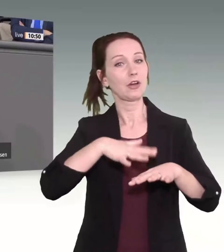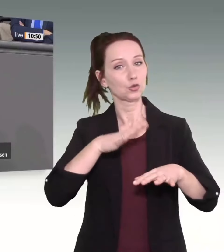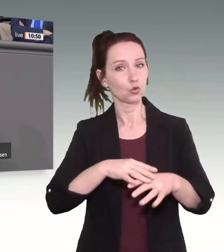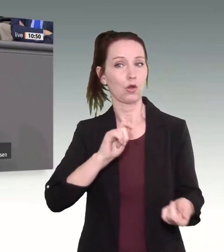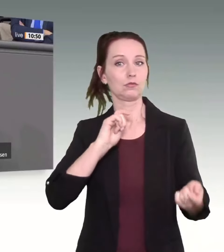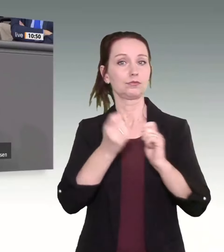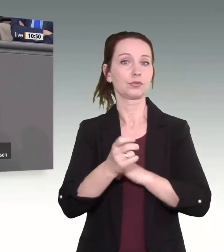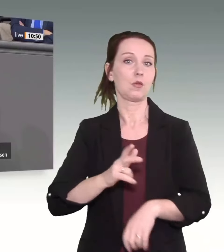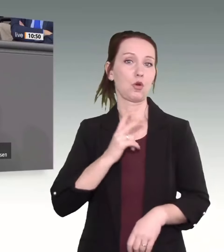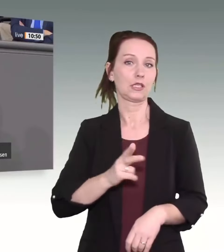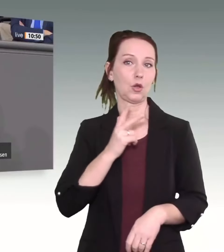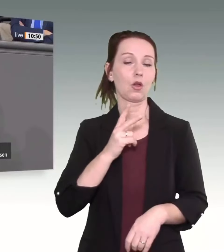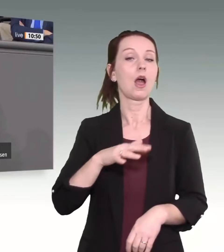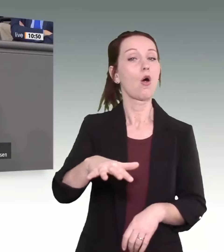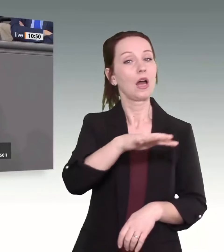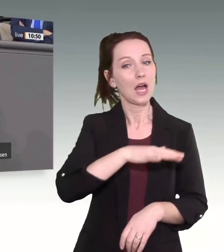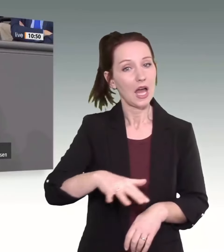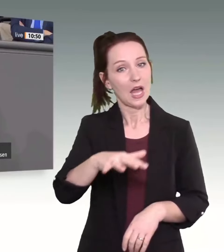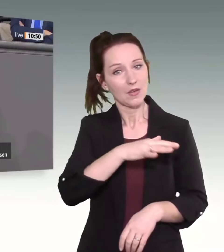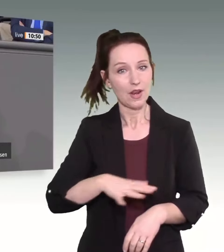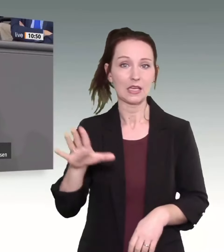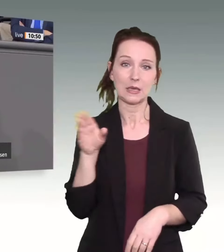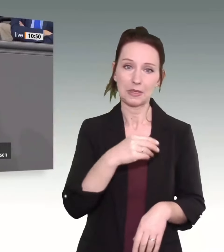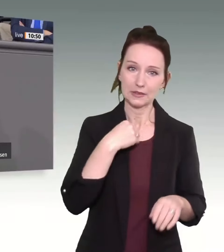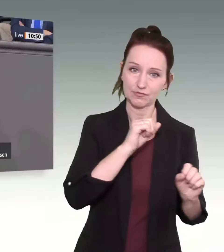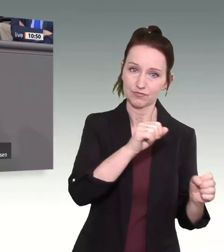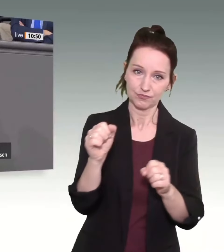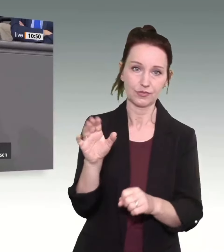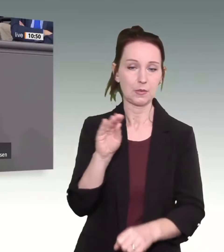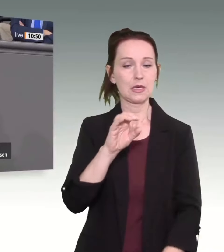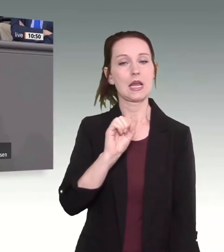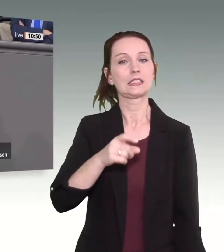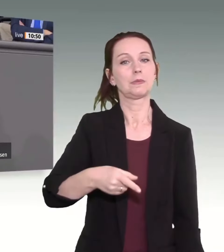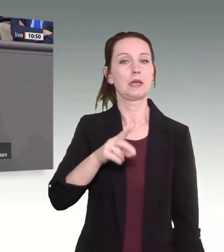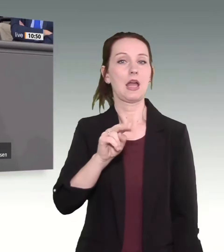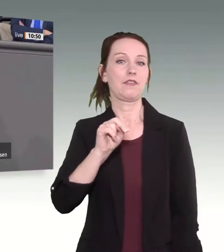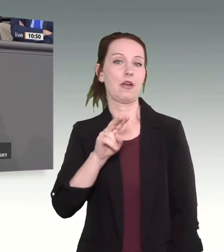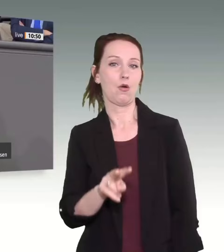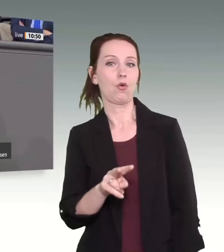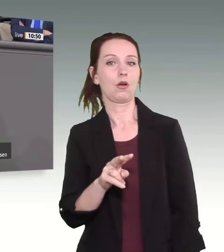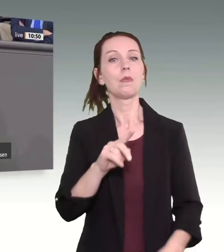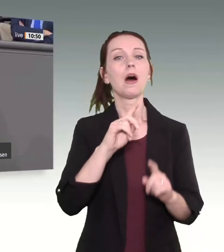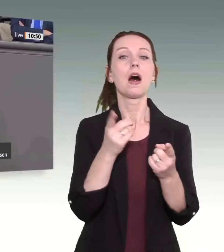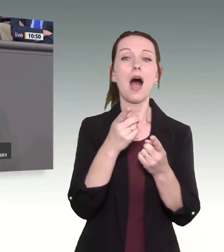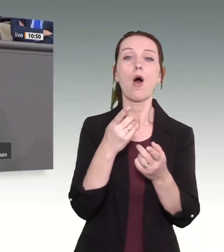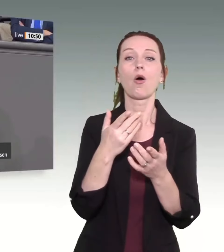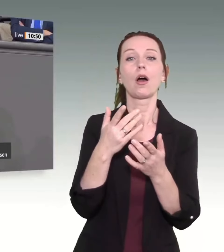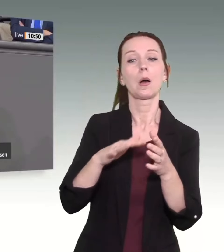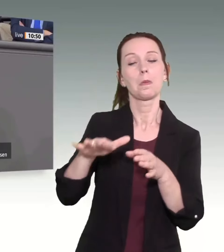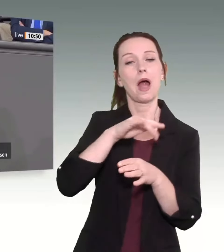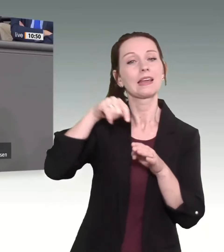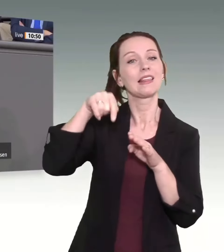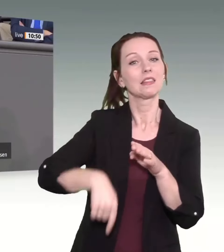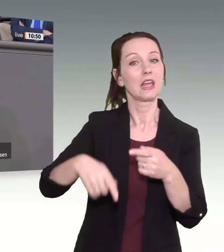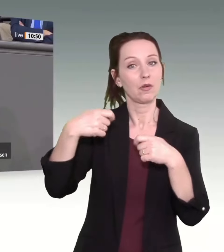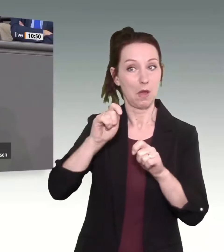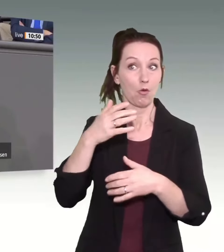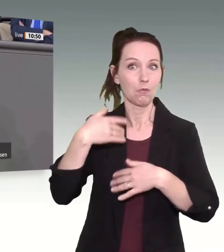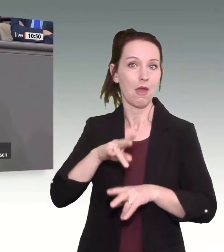dass wir die Fläche erschließen mit SBNV, aber vor allen Dingen, dass wir natürlich auch Nachfrage im Bereich des Tiefbaus schaffen.